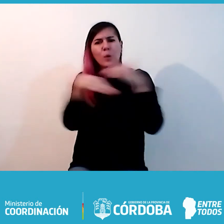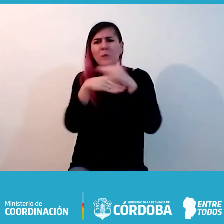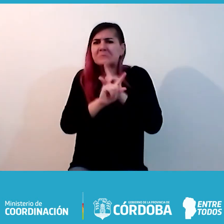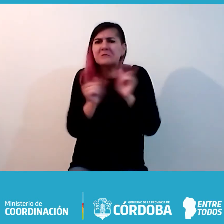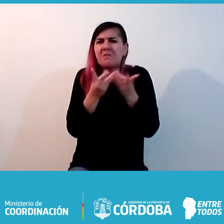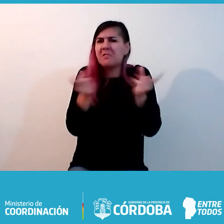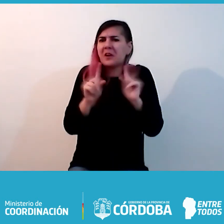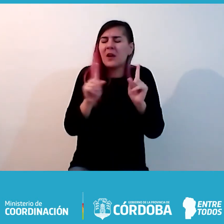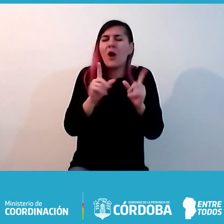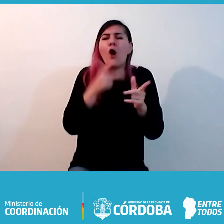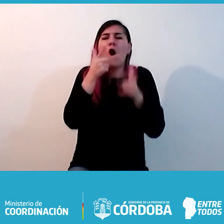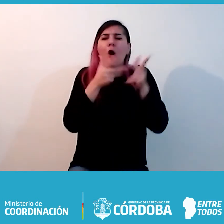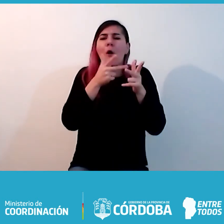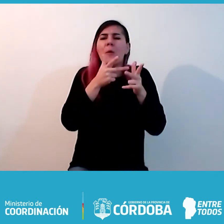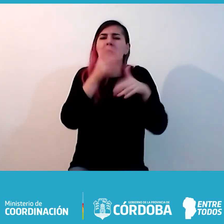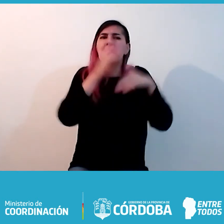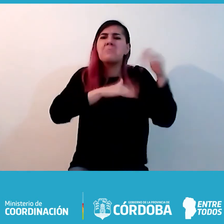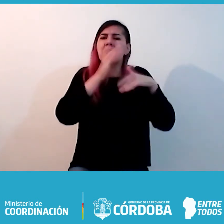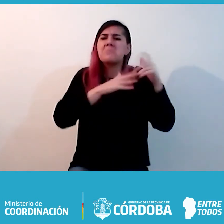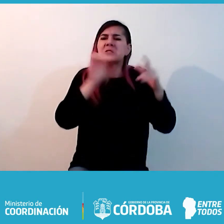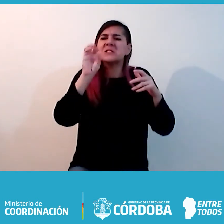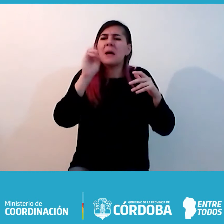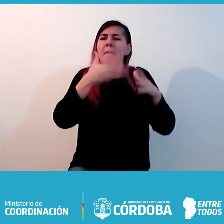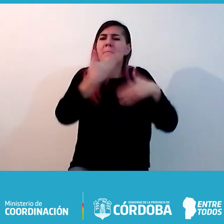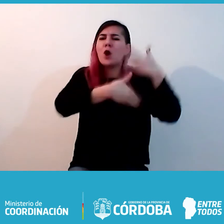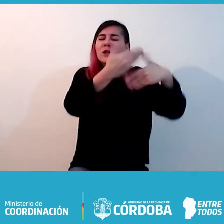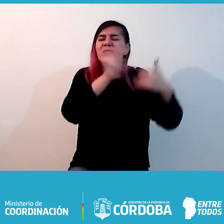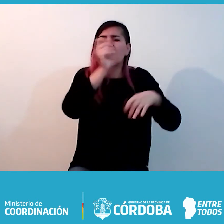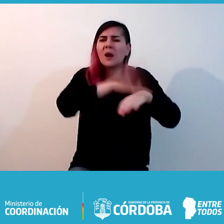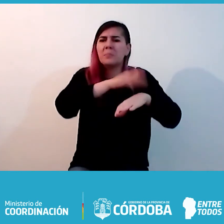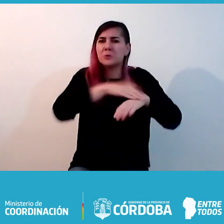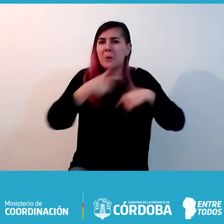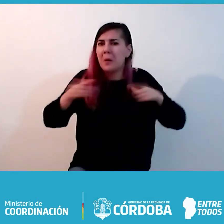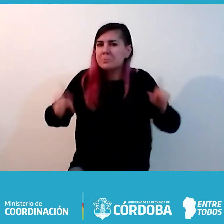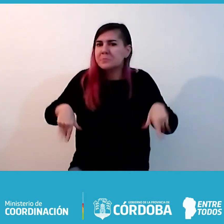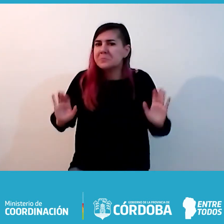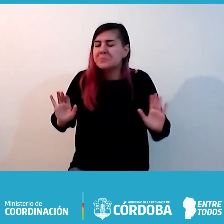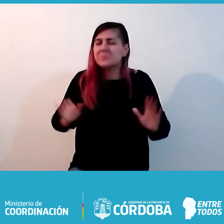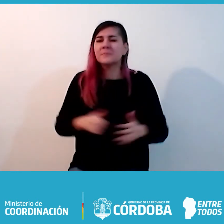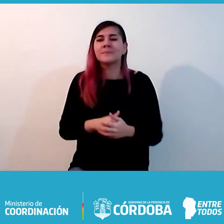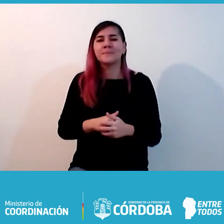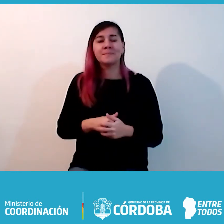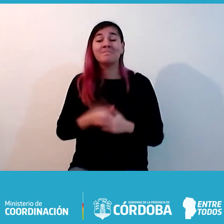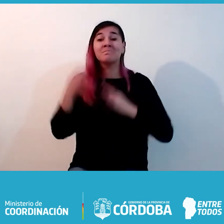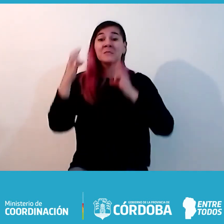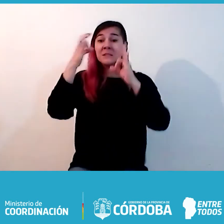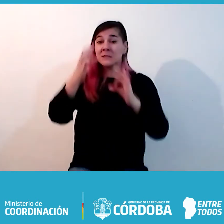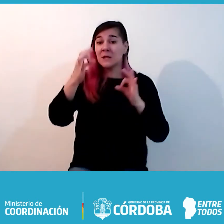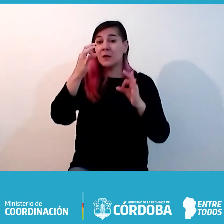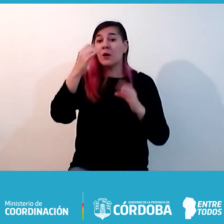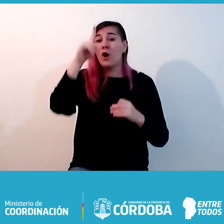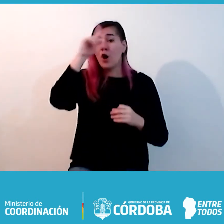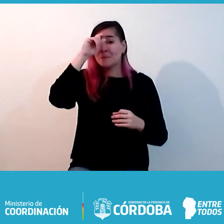una obra llamada Progreso, que no se concluye y no se sabe quién es el responsable. Siguiendo llega a Santa María y enseña el primer hospital para